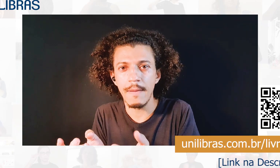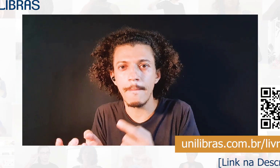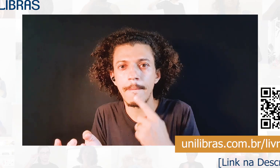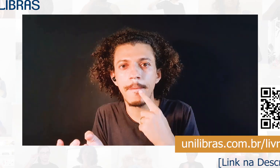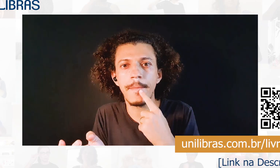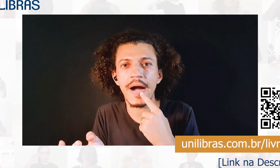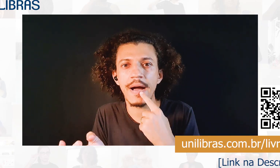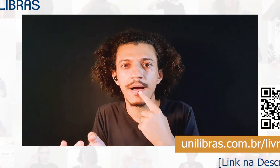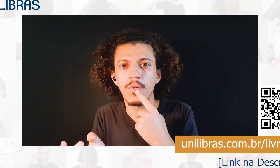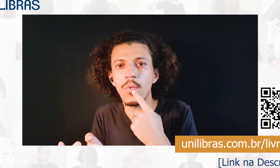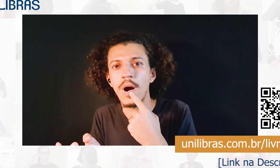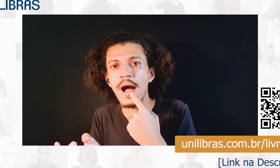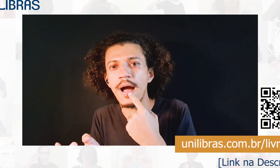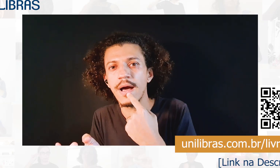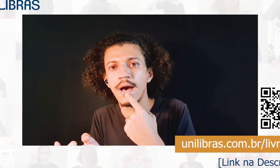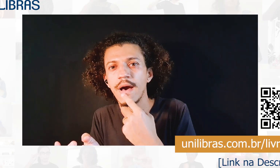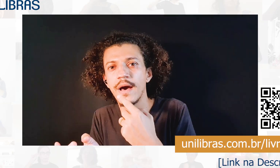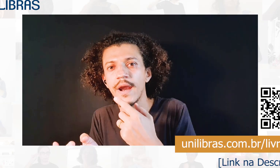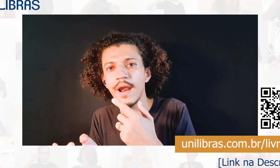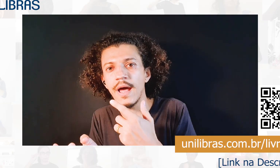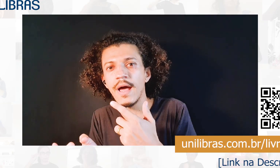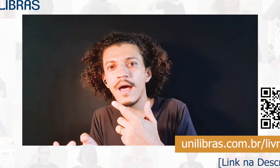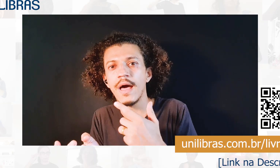pá, pá, o, a,